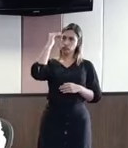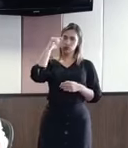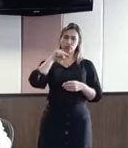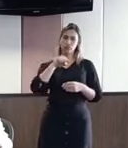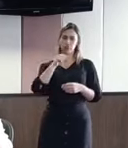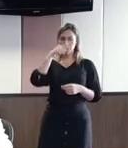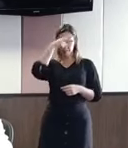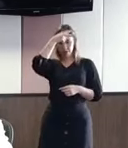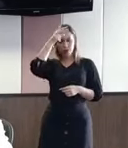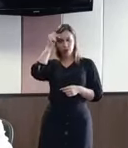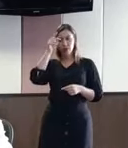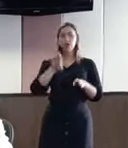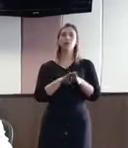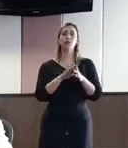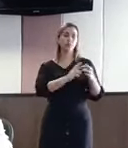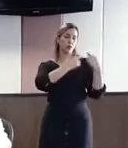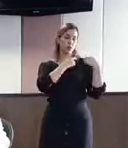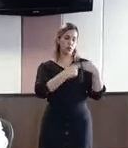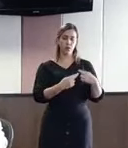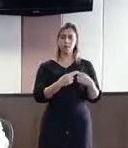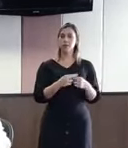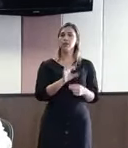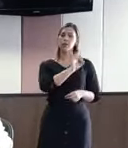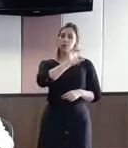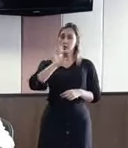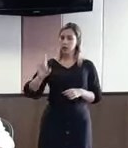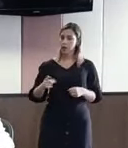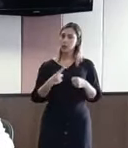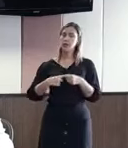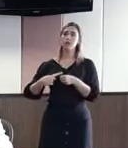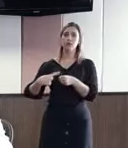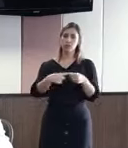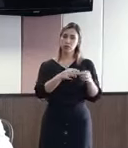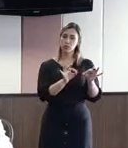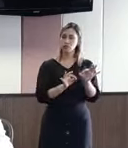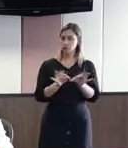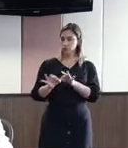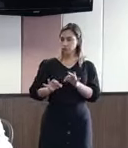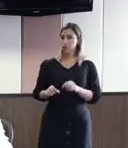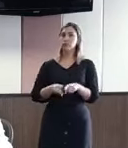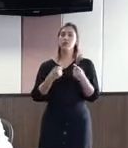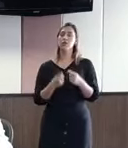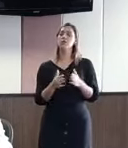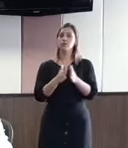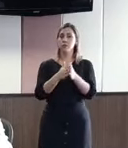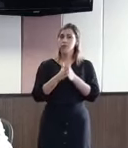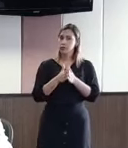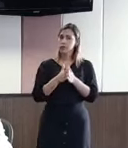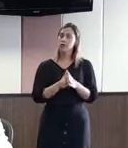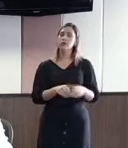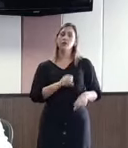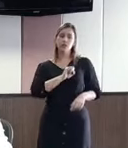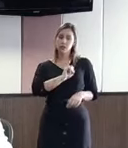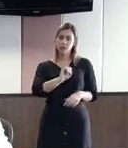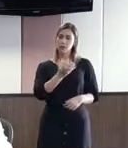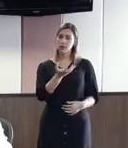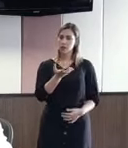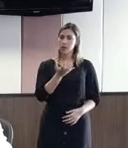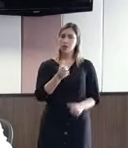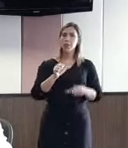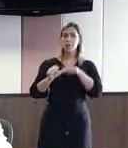obviamente, respeitamos a autonomia que os gestores têm, mas nós pedimos que, se eles quiserem